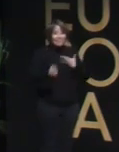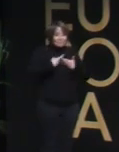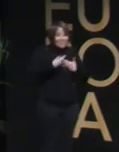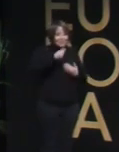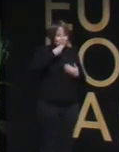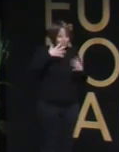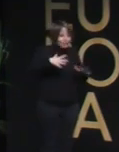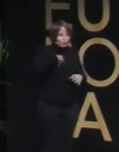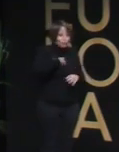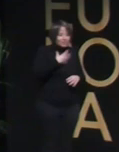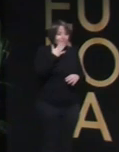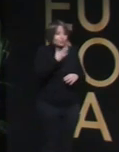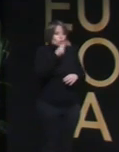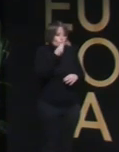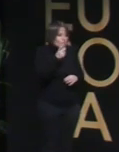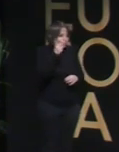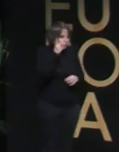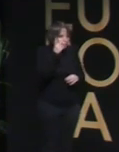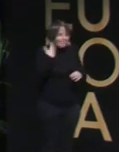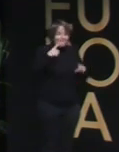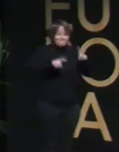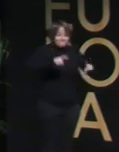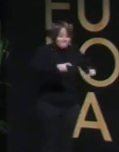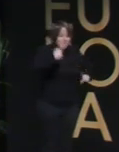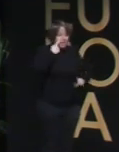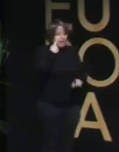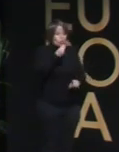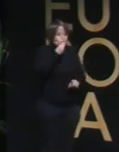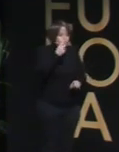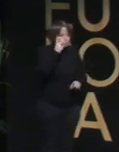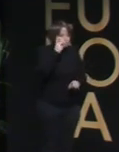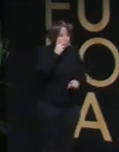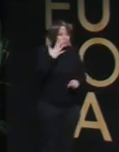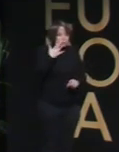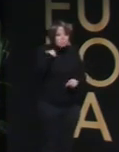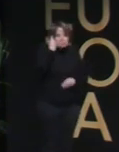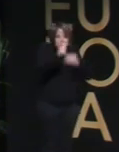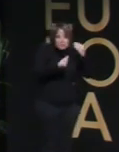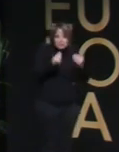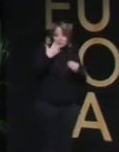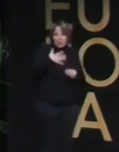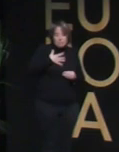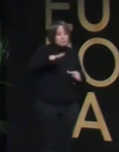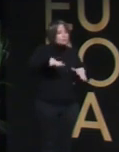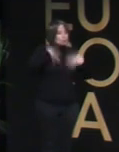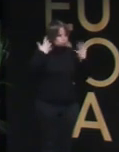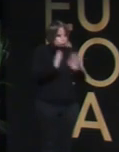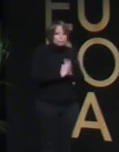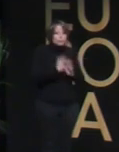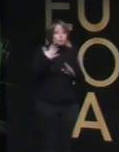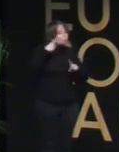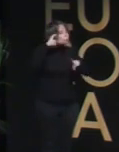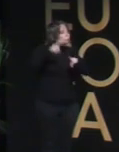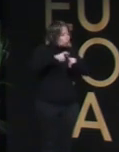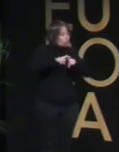Y es comiendo con el móvil. Y acabar de comer para llevarse a la habitación con el móvil. Y corriendo. Yo nunca hubiera pensado que yo... A mí me sorprendió. Y eso que como psicólogo también